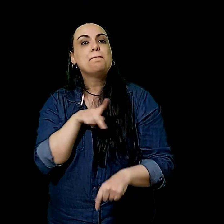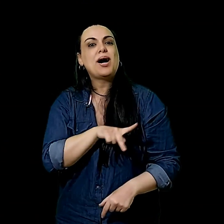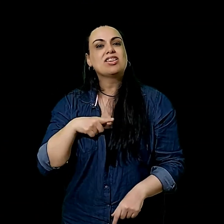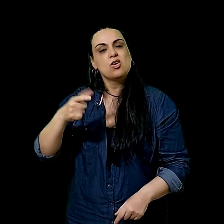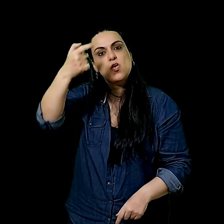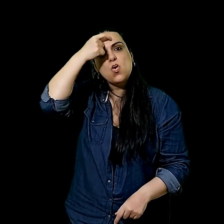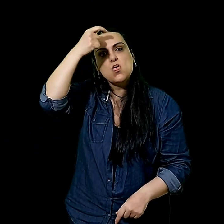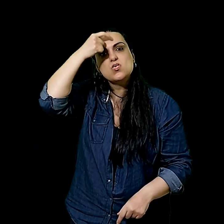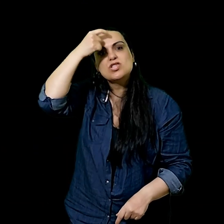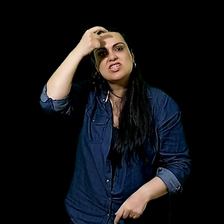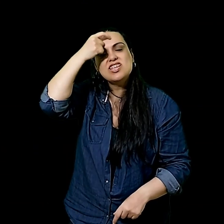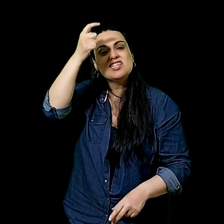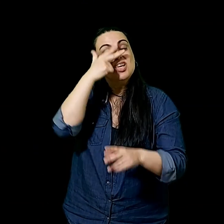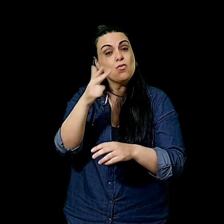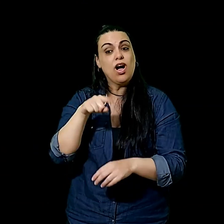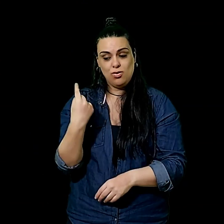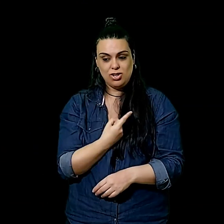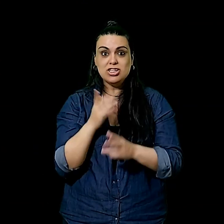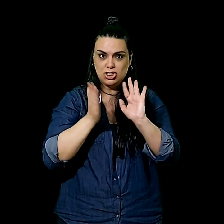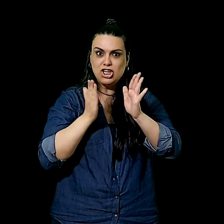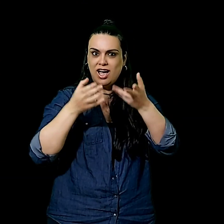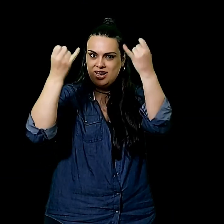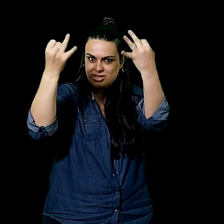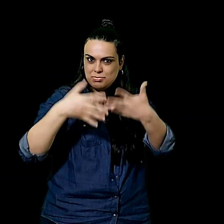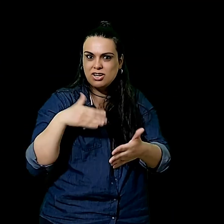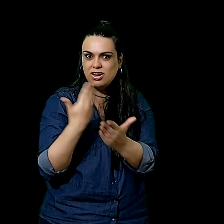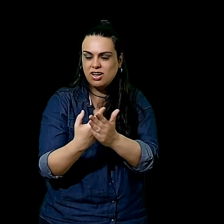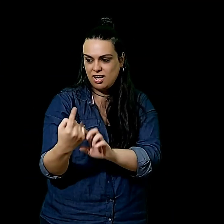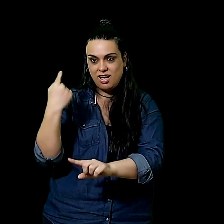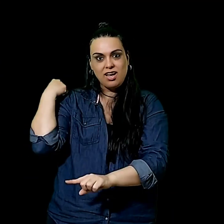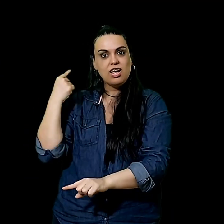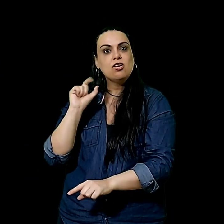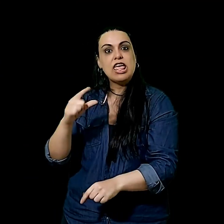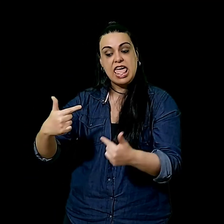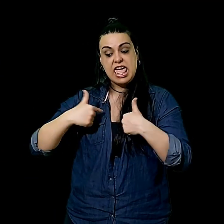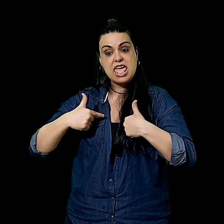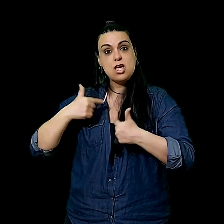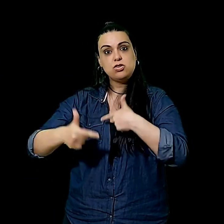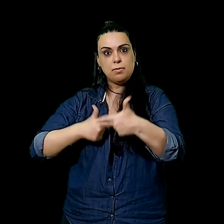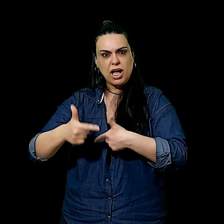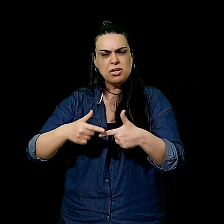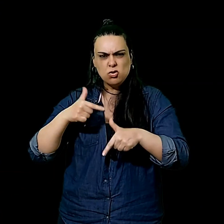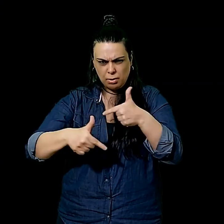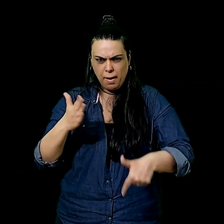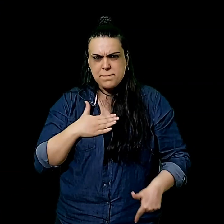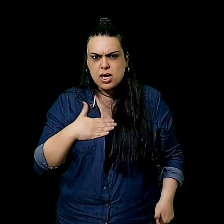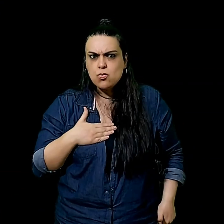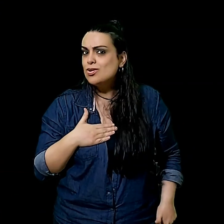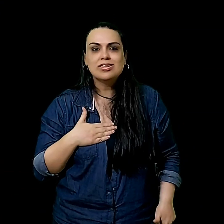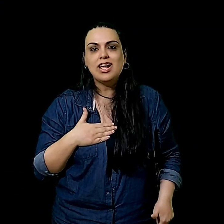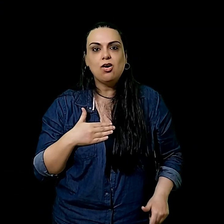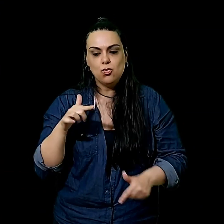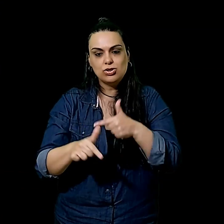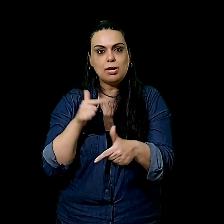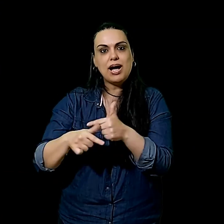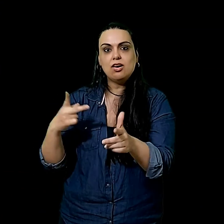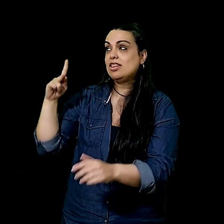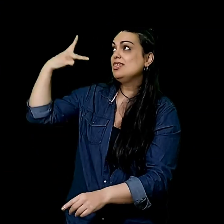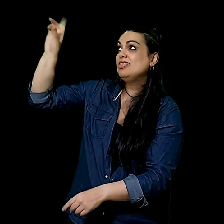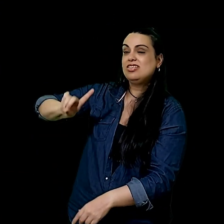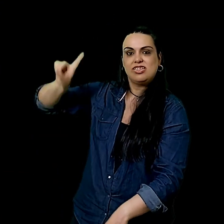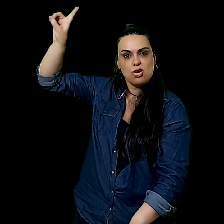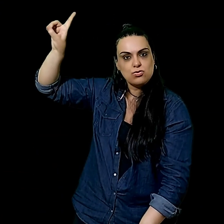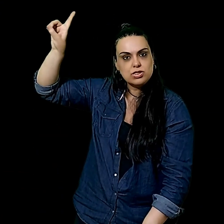tem consciência daquilo que nós tratamos algumas aulas atrás. Eu estou na missão, mas a missão é minha, gente? Não, a missão é de